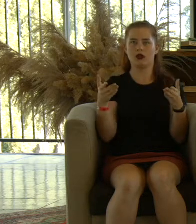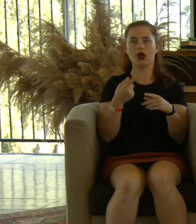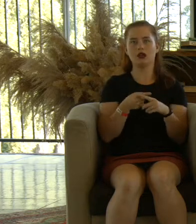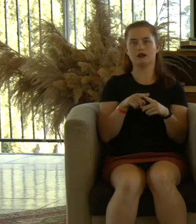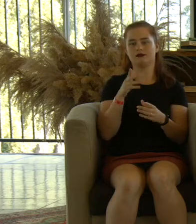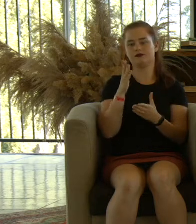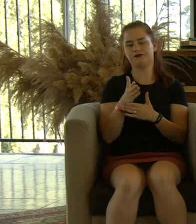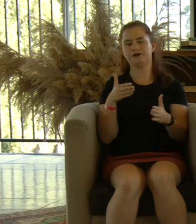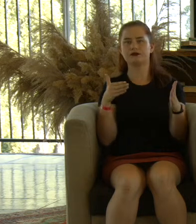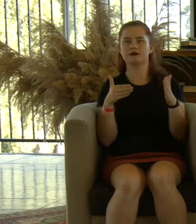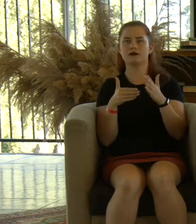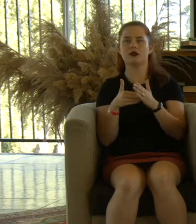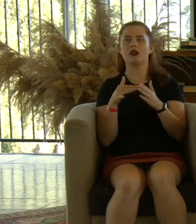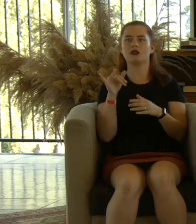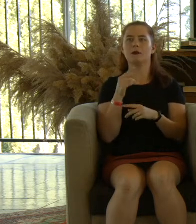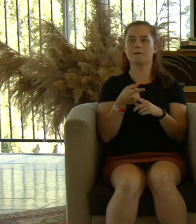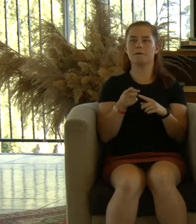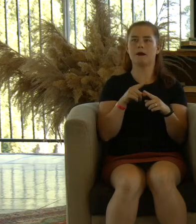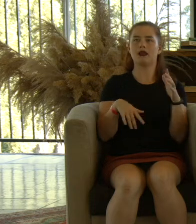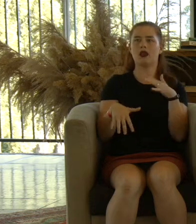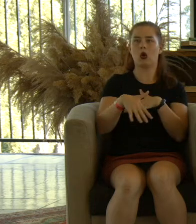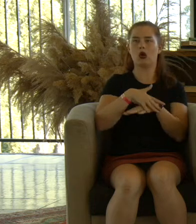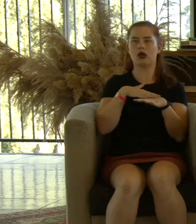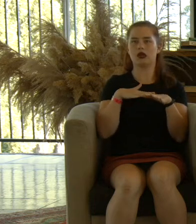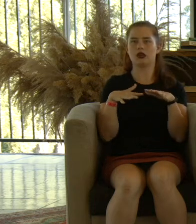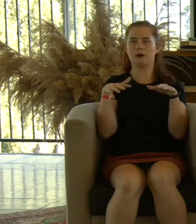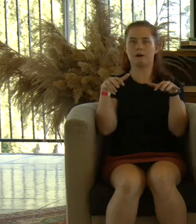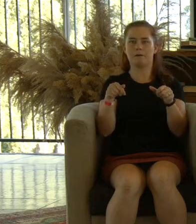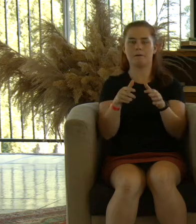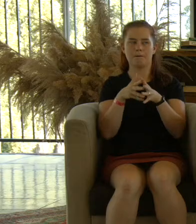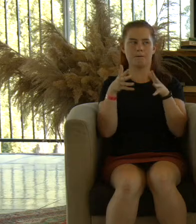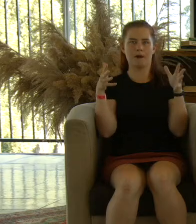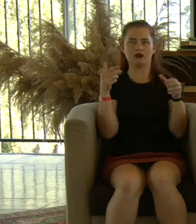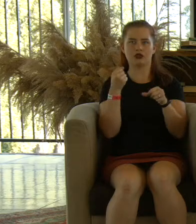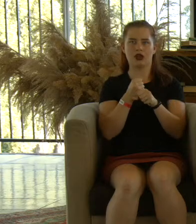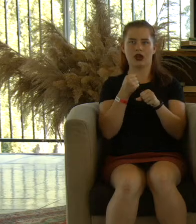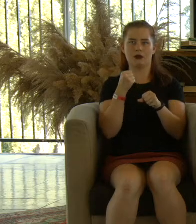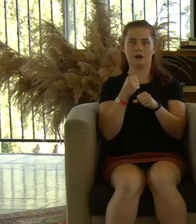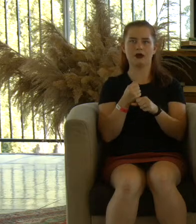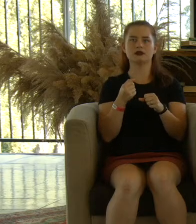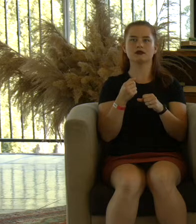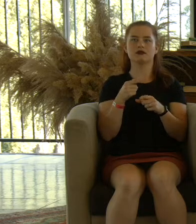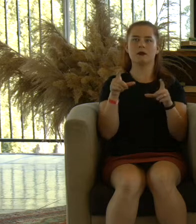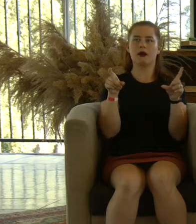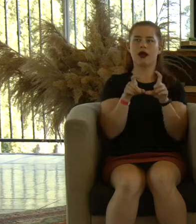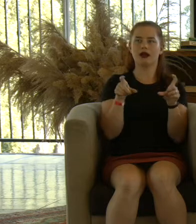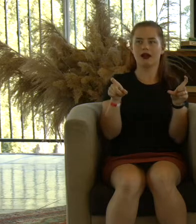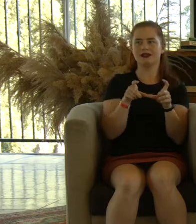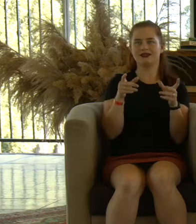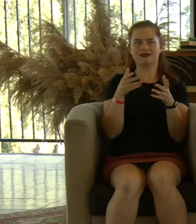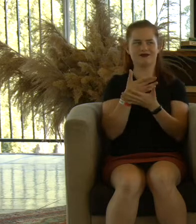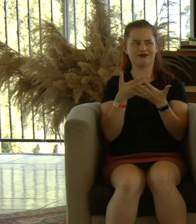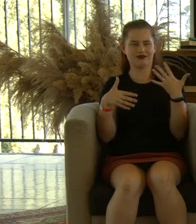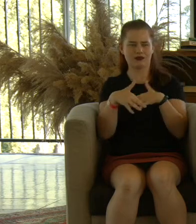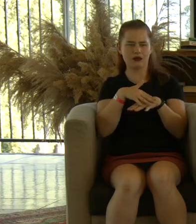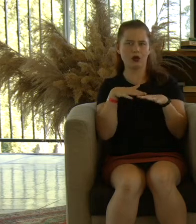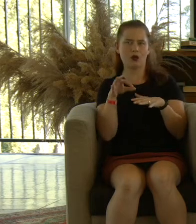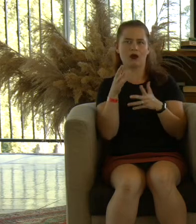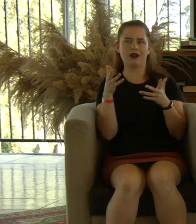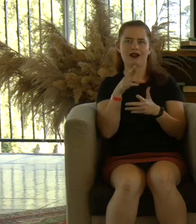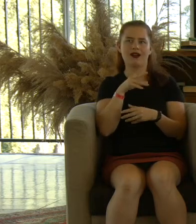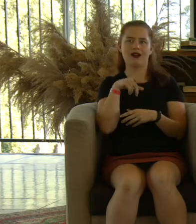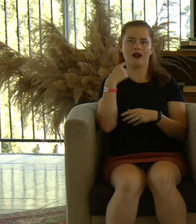барьеры. И потому рынок оккупирован крупными и большими производителями. Опять же, супермаркет, монополии, цепочки, про которые я это говорил.